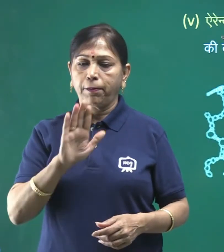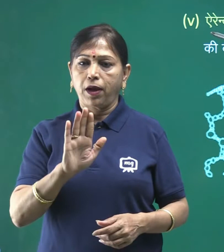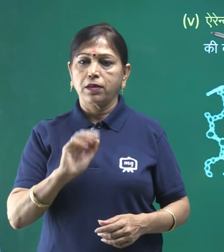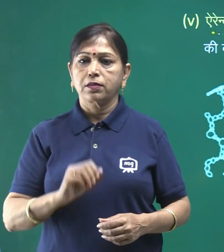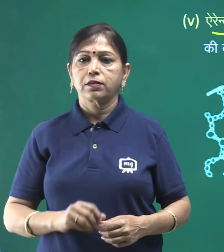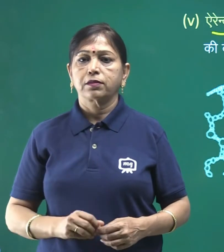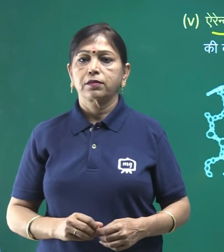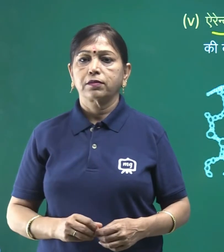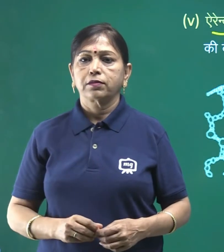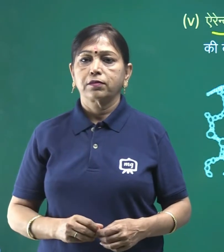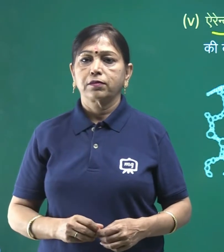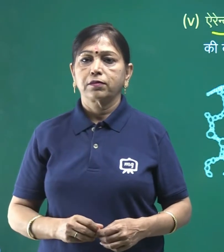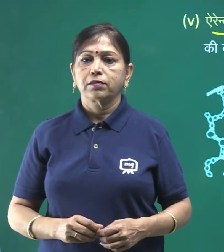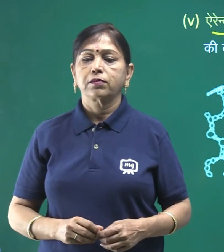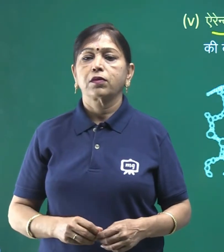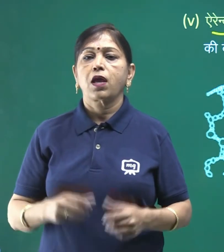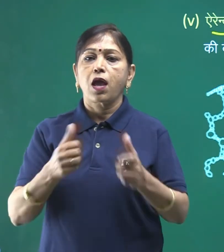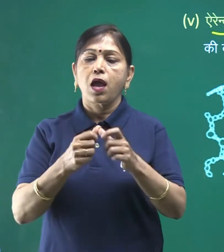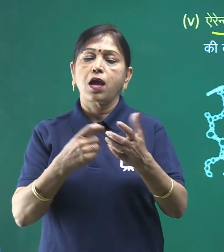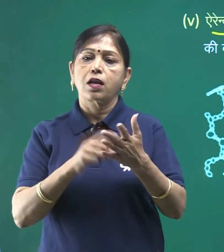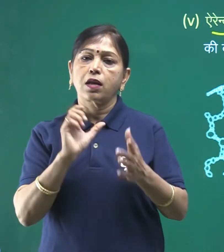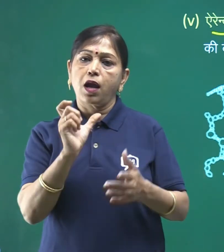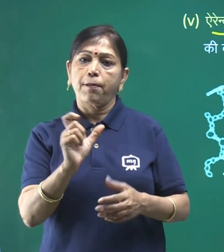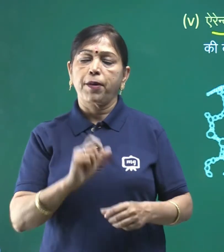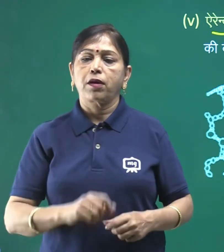पाँच, एरेन्काइमा,